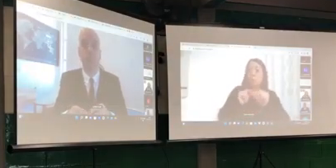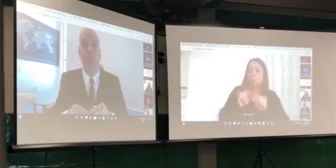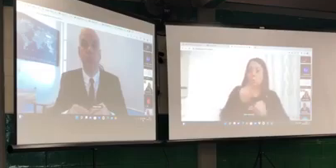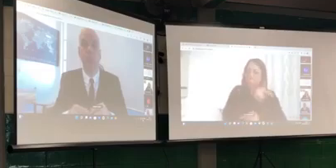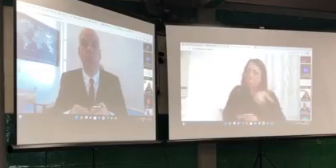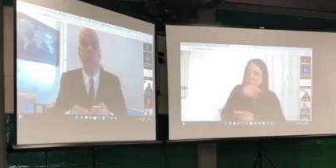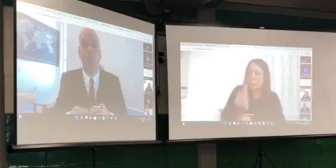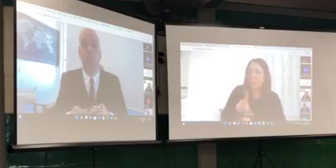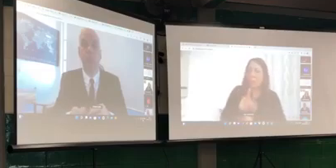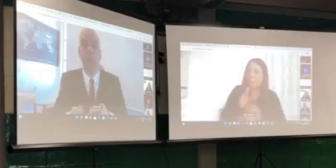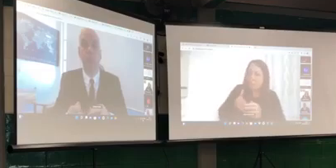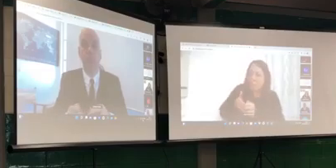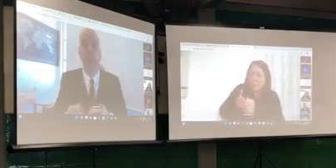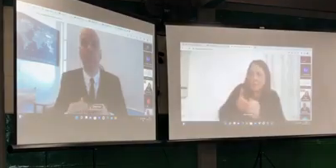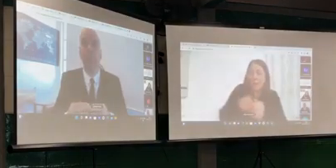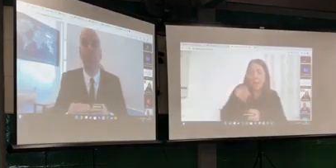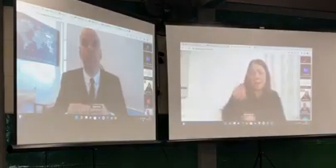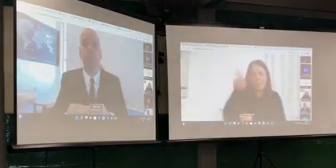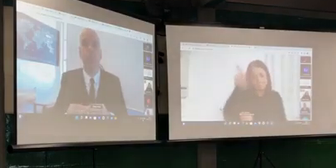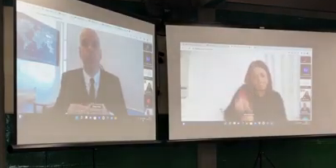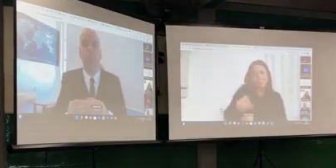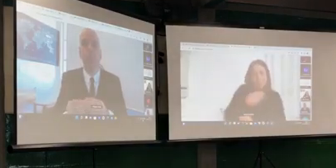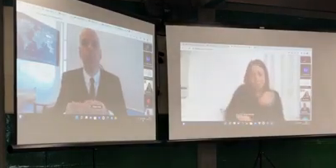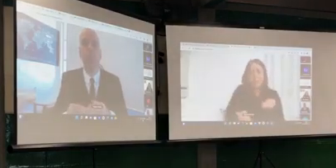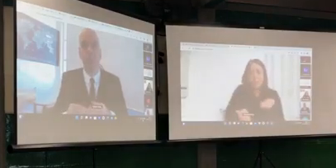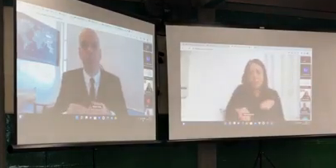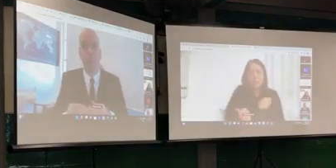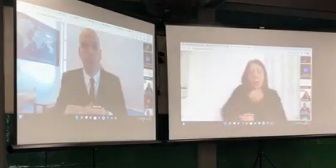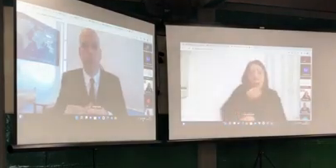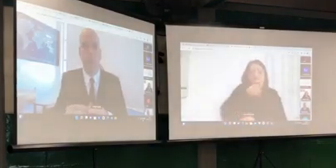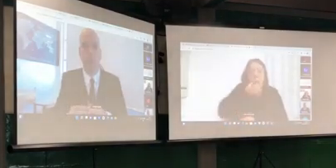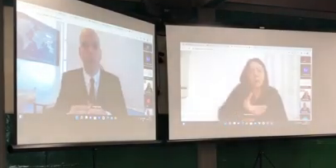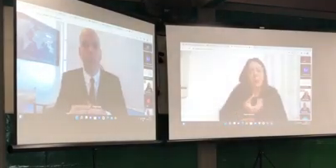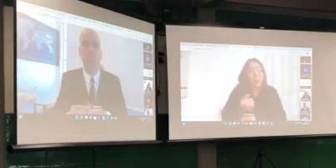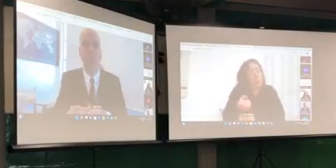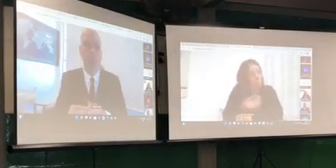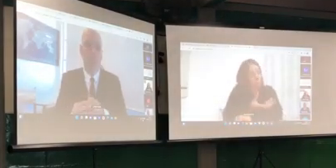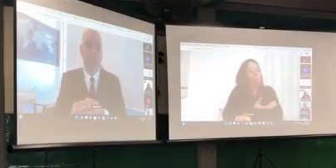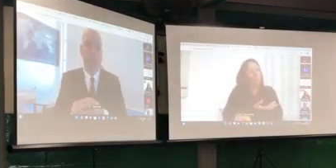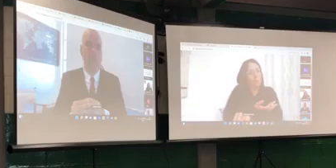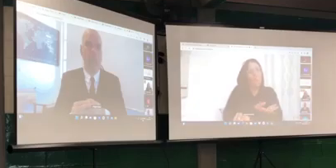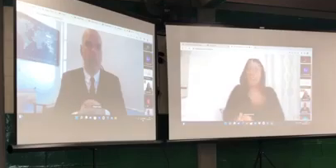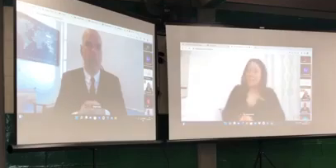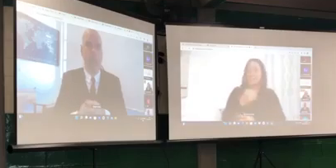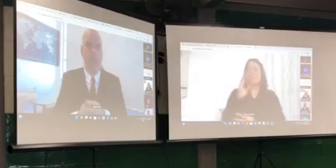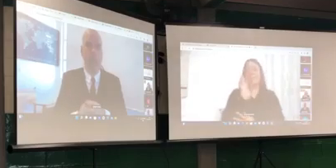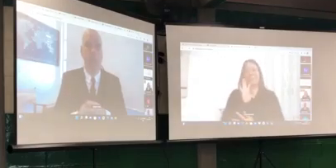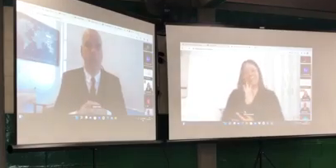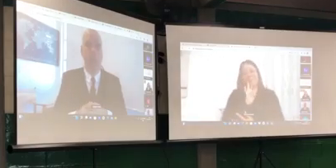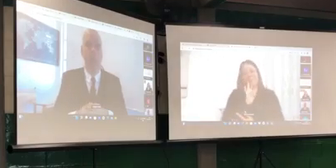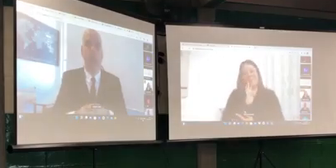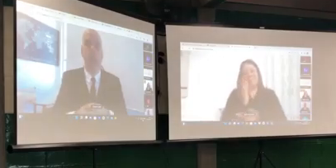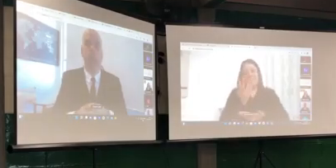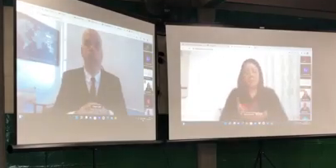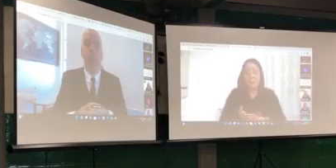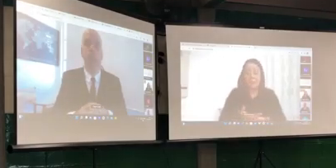professoras que acompanharam ele. Então ele fez um relato muito emocionante. E isso é muito legal, né?